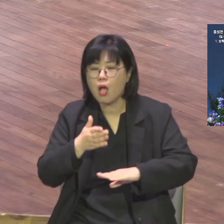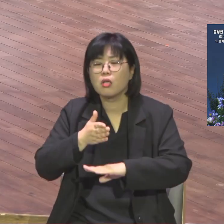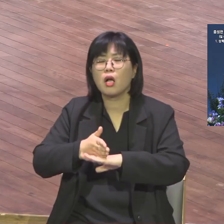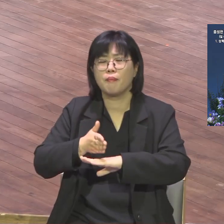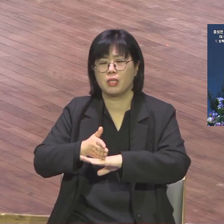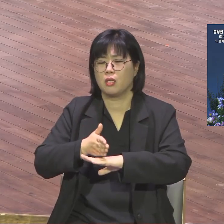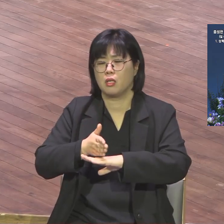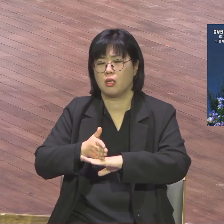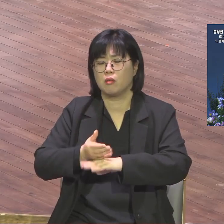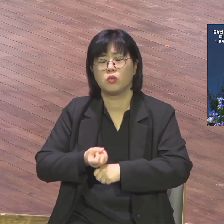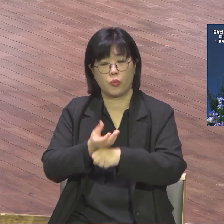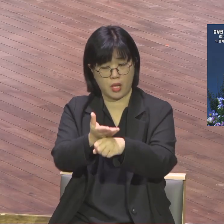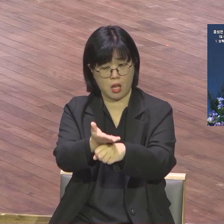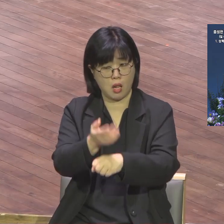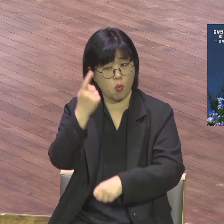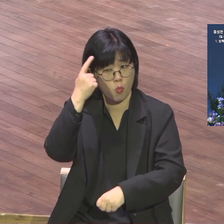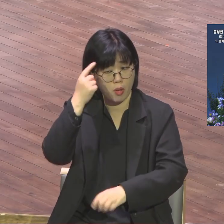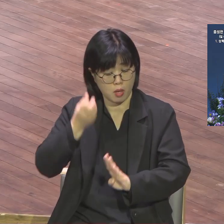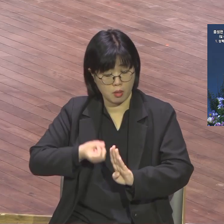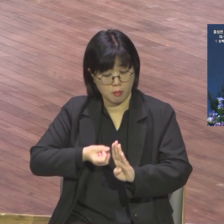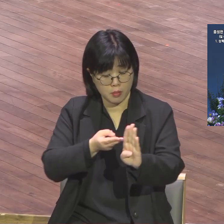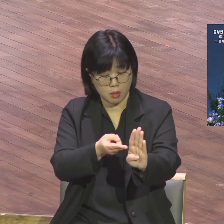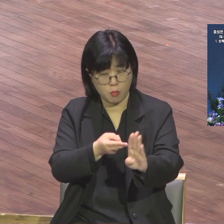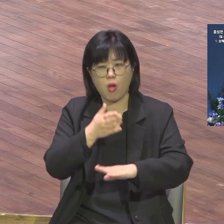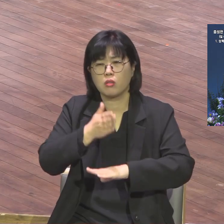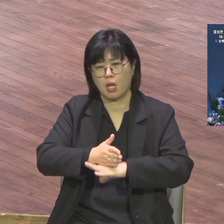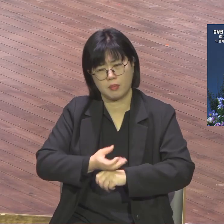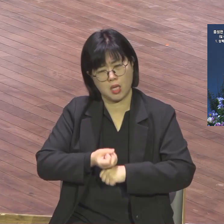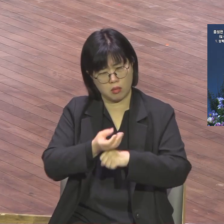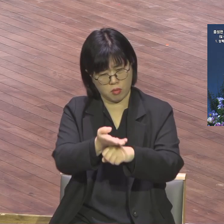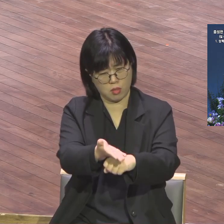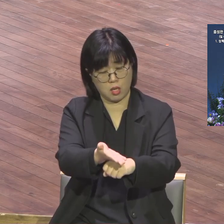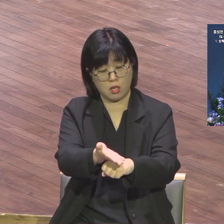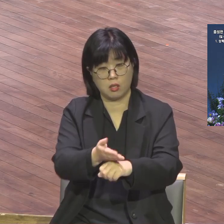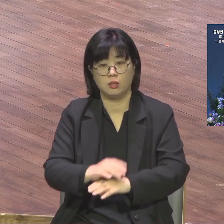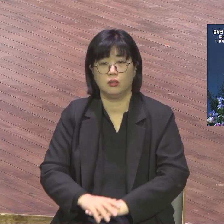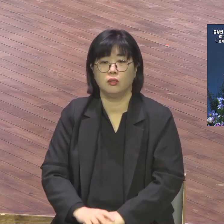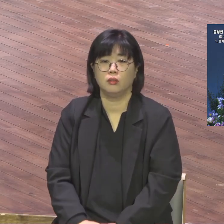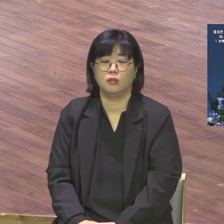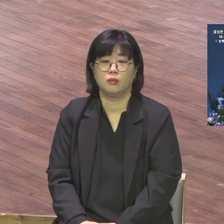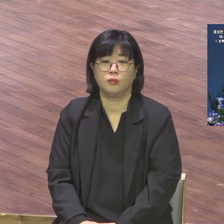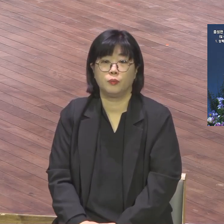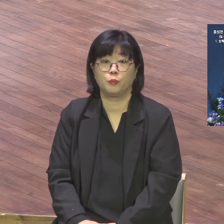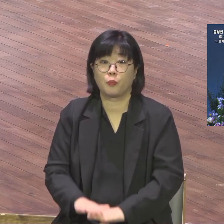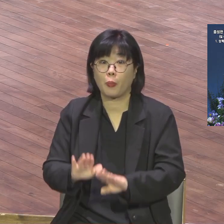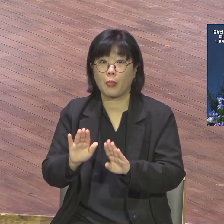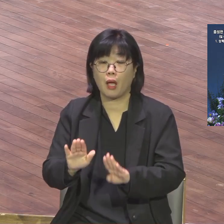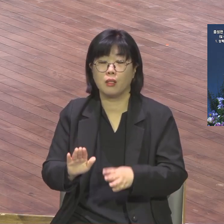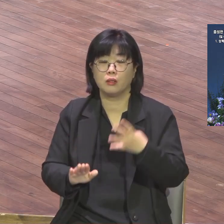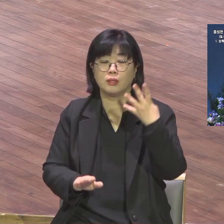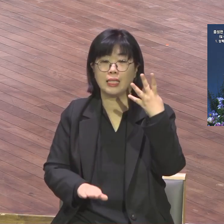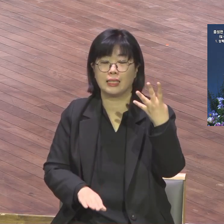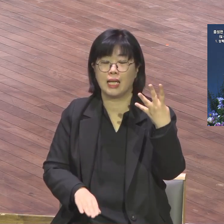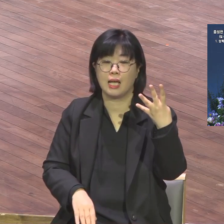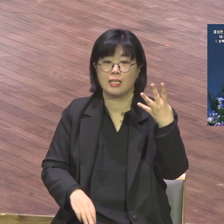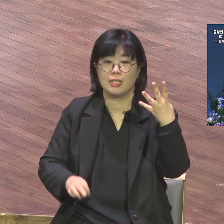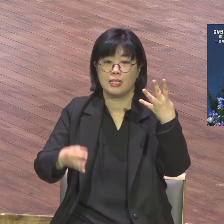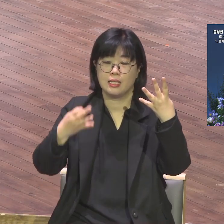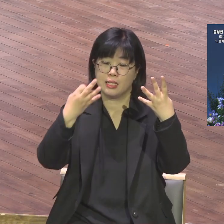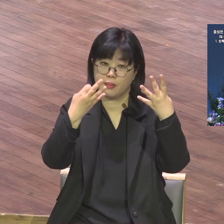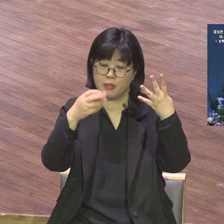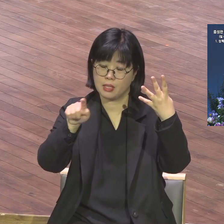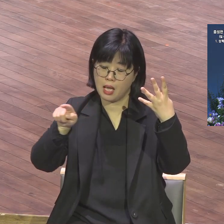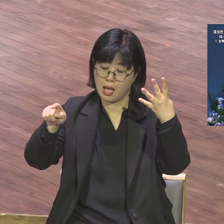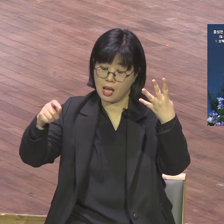하고 있습니다. 본문 내용만으로 잘 이해가 안 되지만은 본문 14절 18절에 보면 빌립보 교회